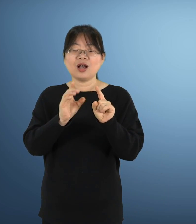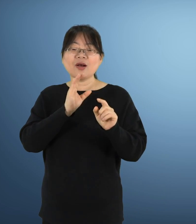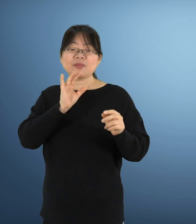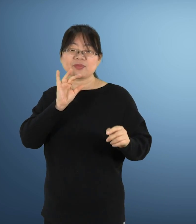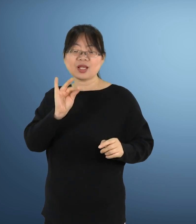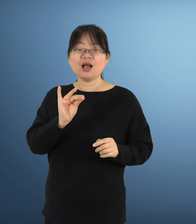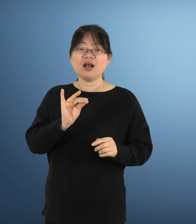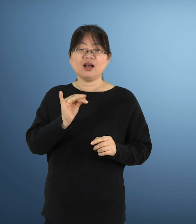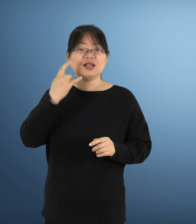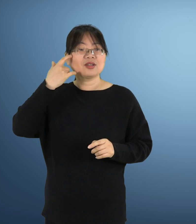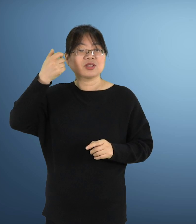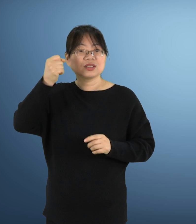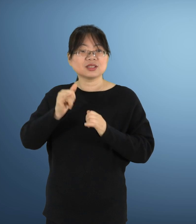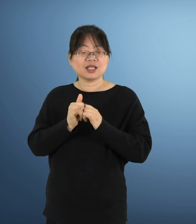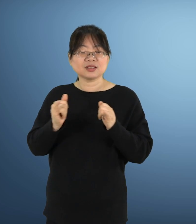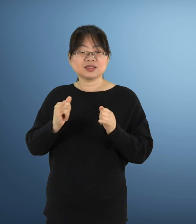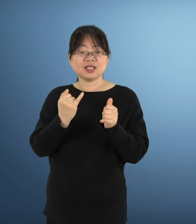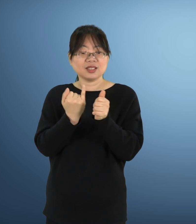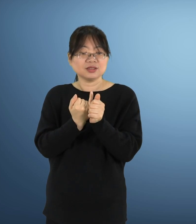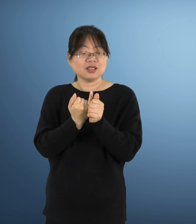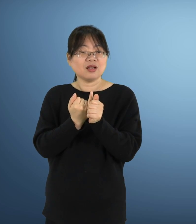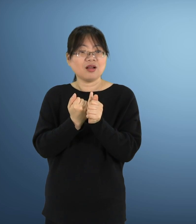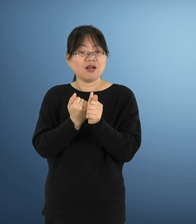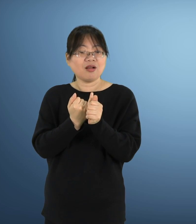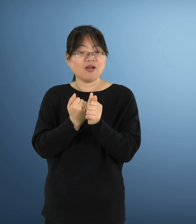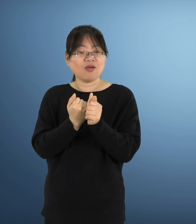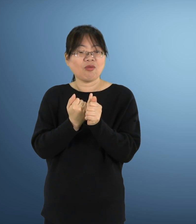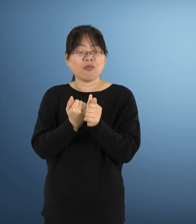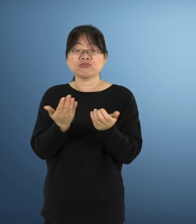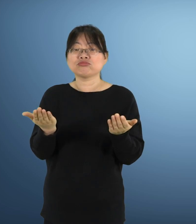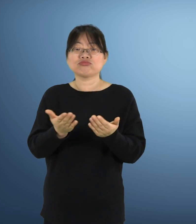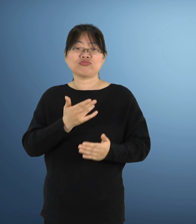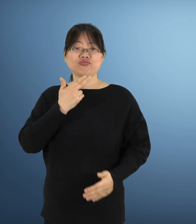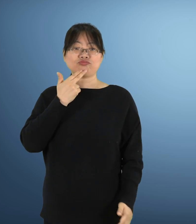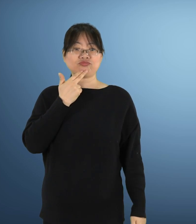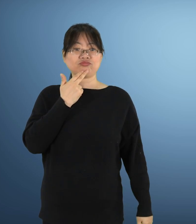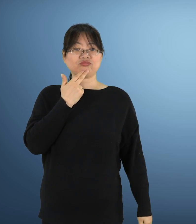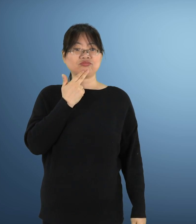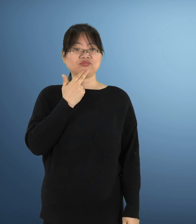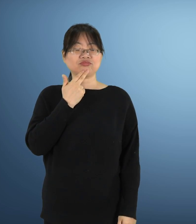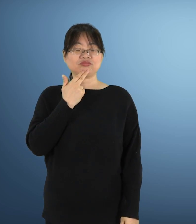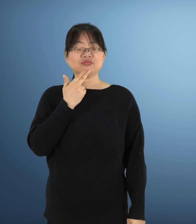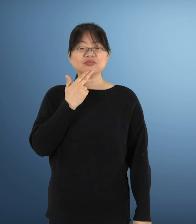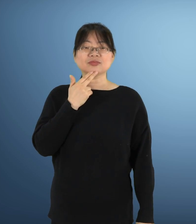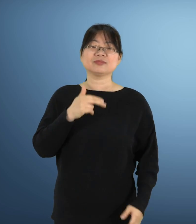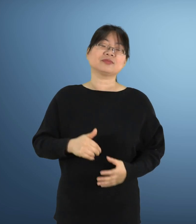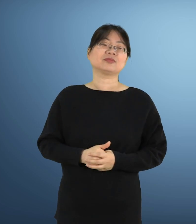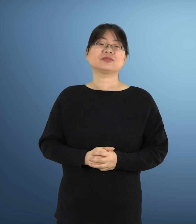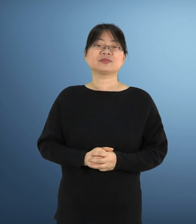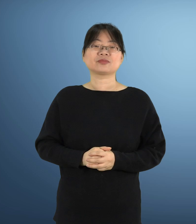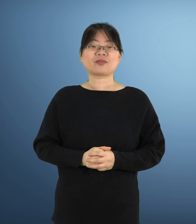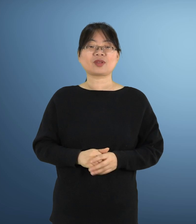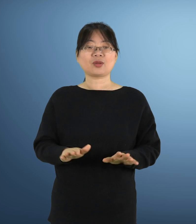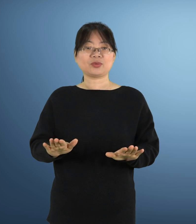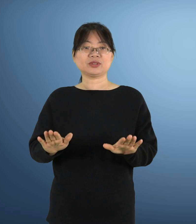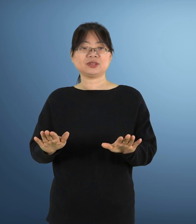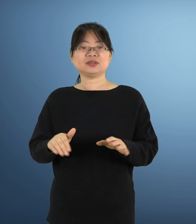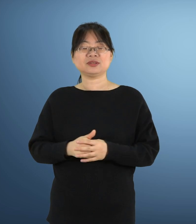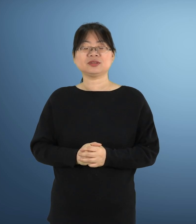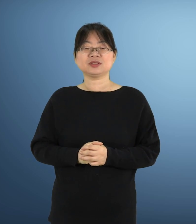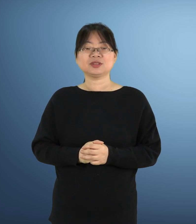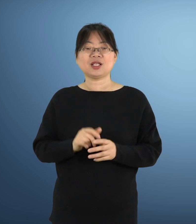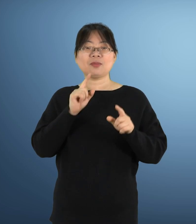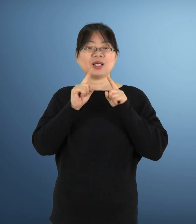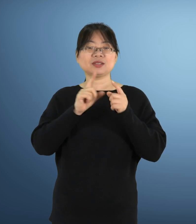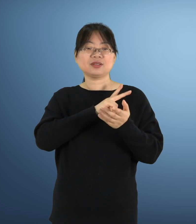여김을 받은 자들은 장가가고 시집가는 일이 없으며. 자, 여기서 예수님이 오늘